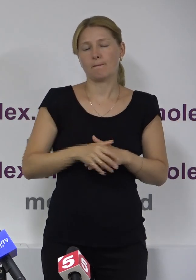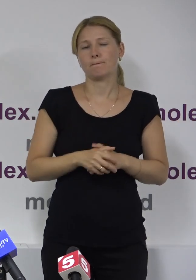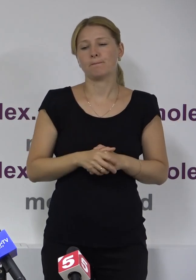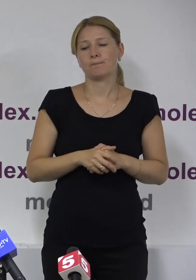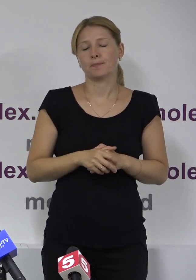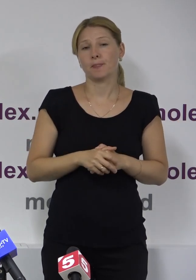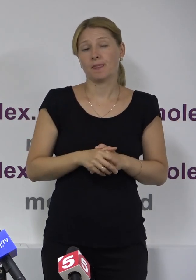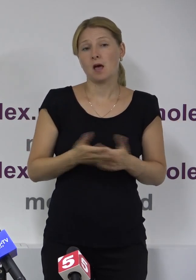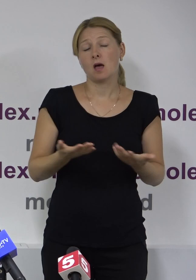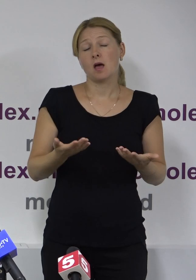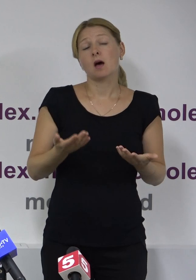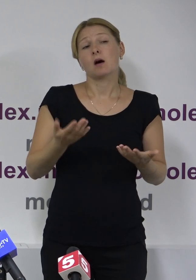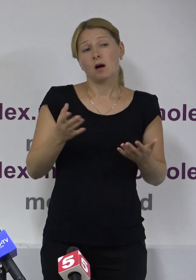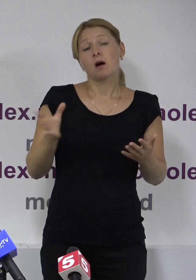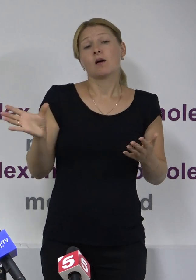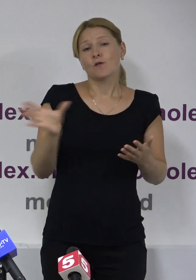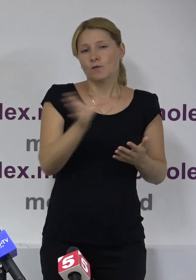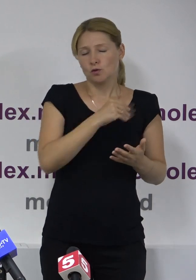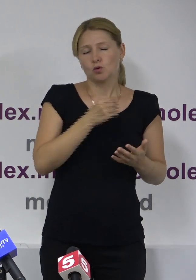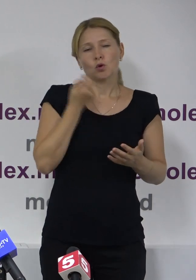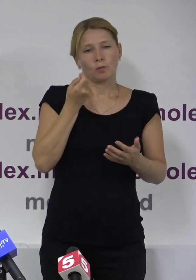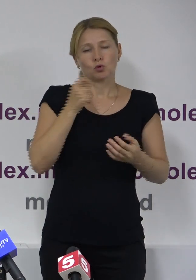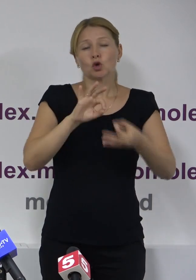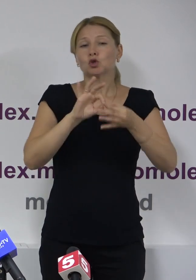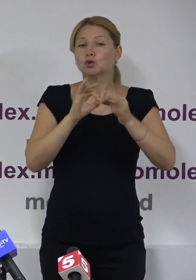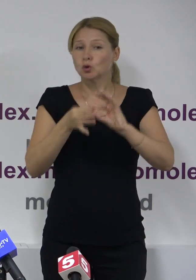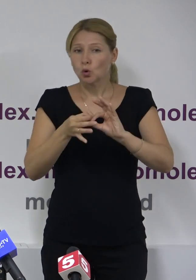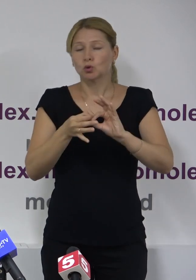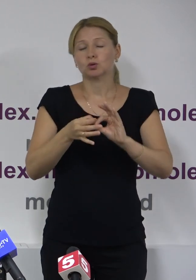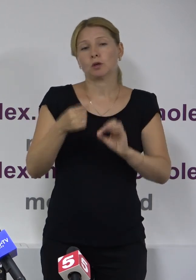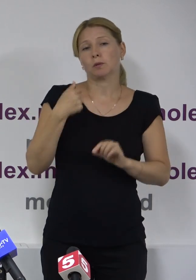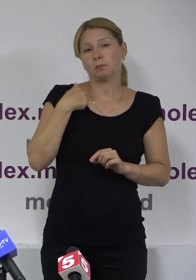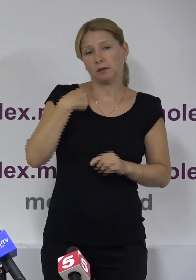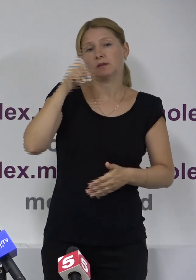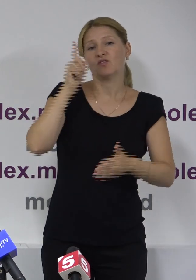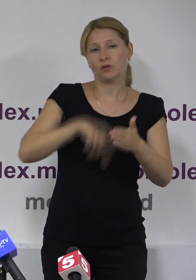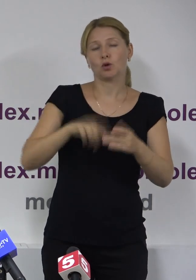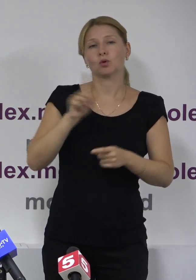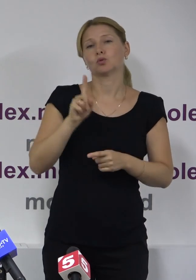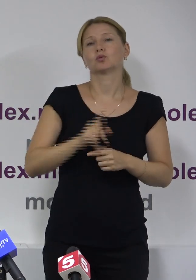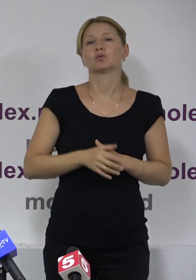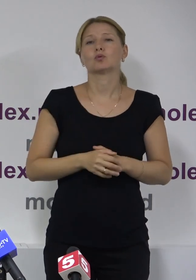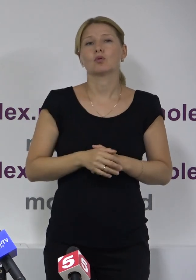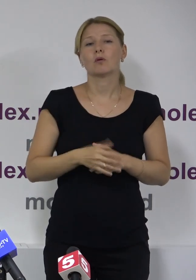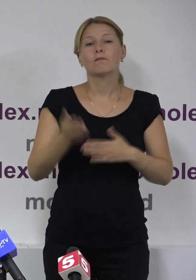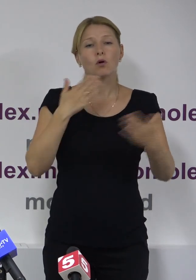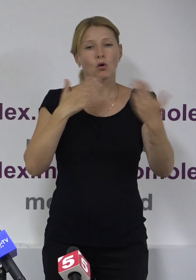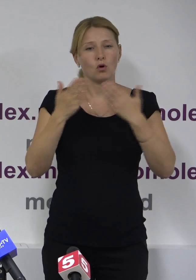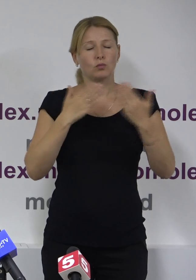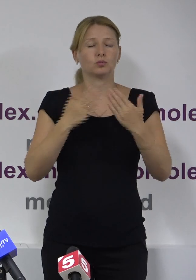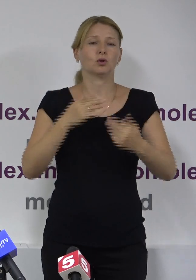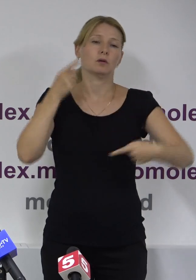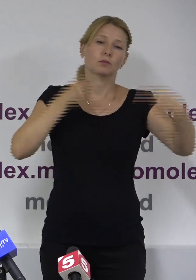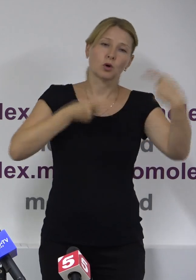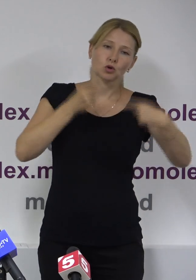legal este unul destul de complex, destul de complicat. Sperăm ca în discuțiile sau în